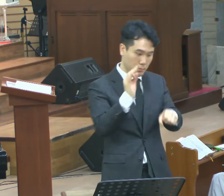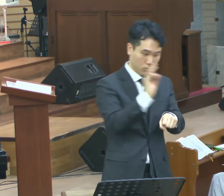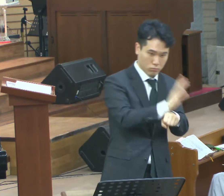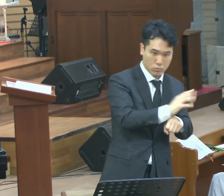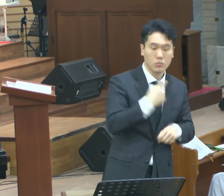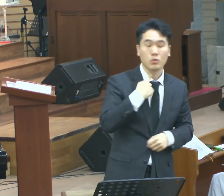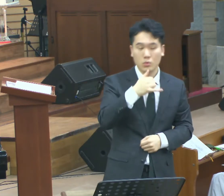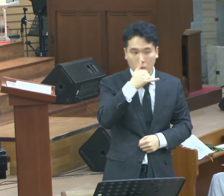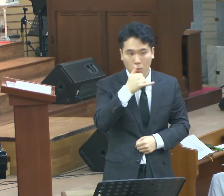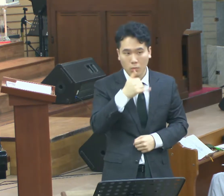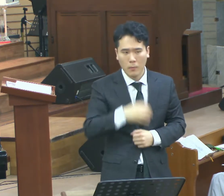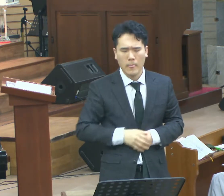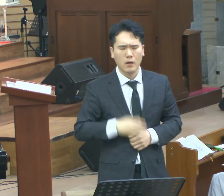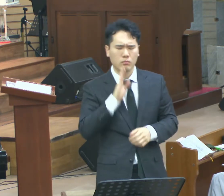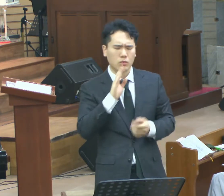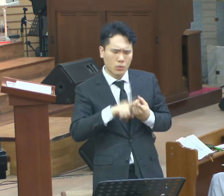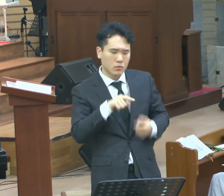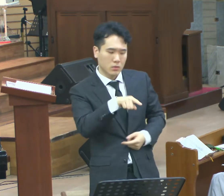그때 리더들은요.